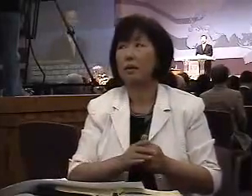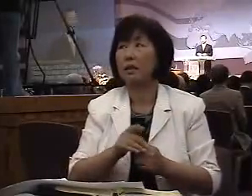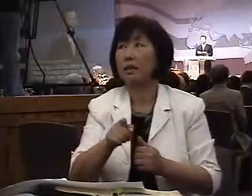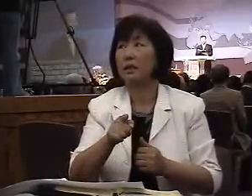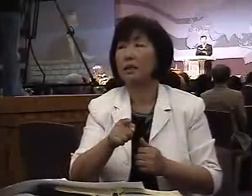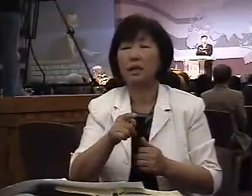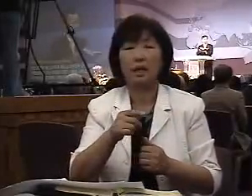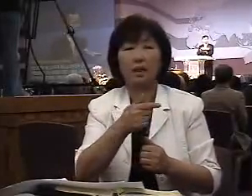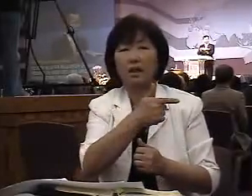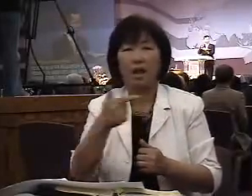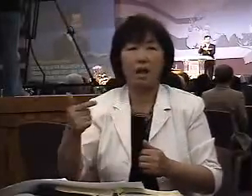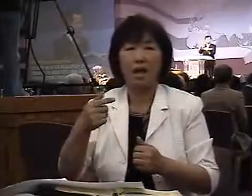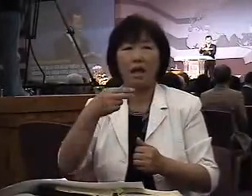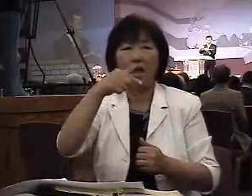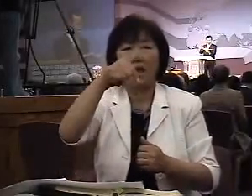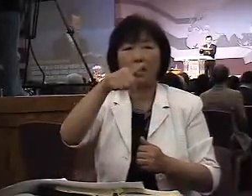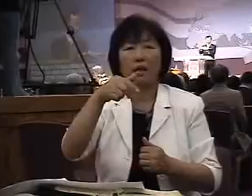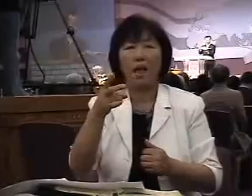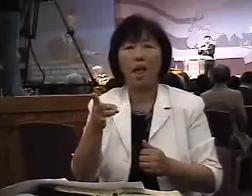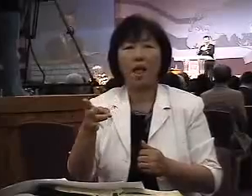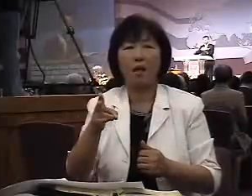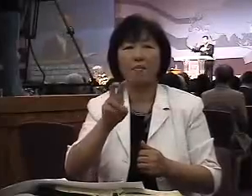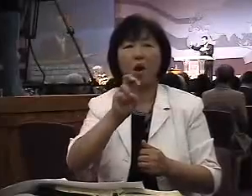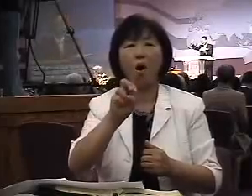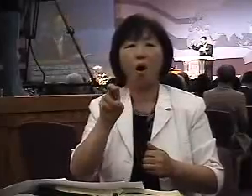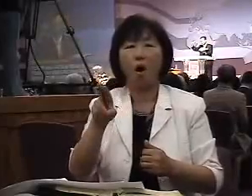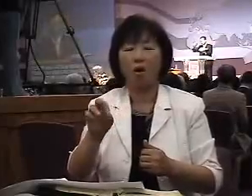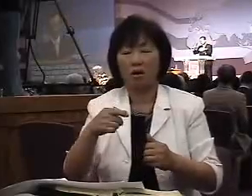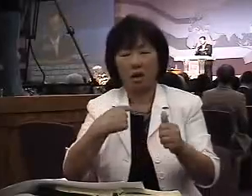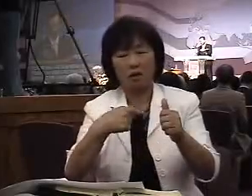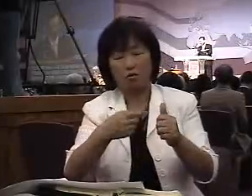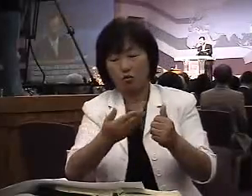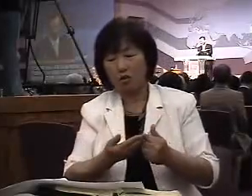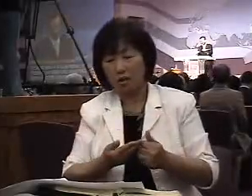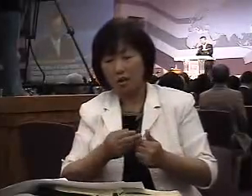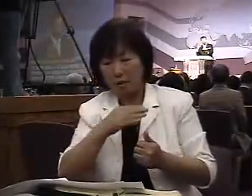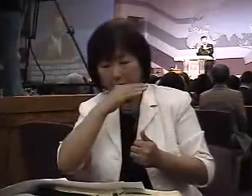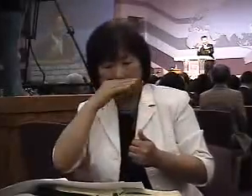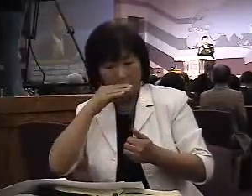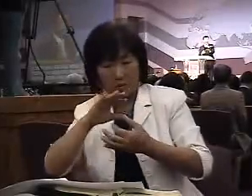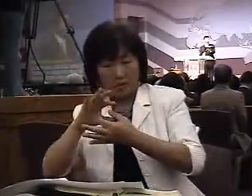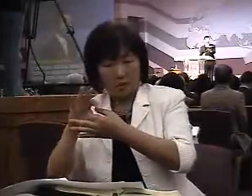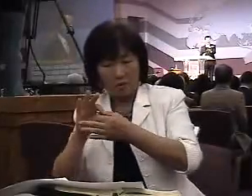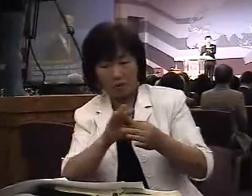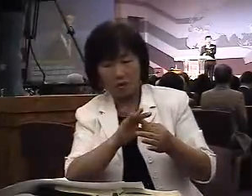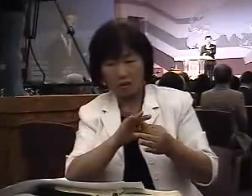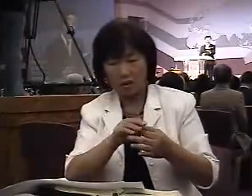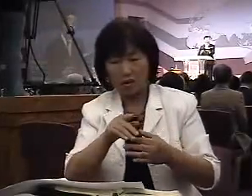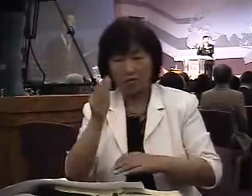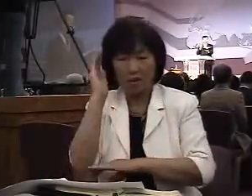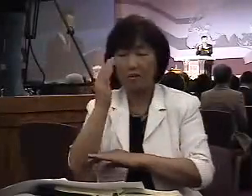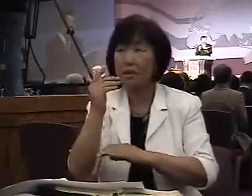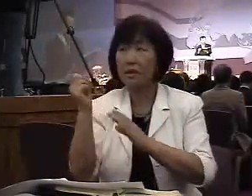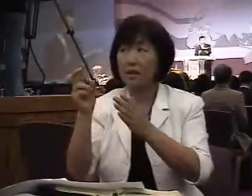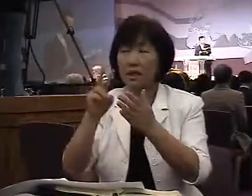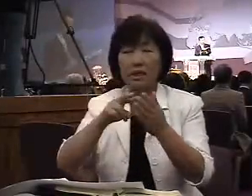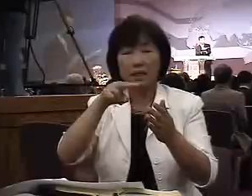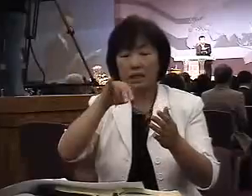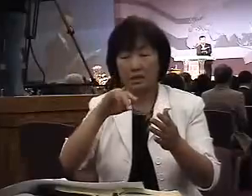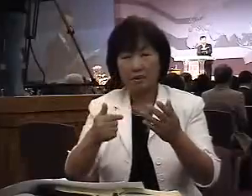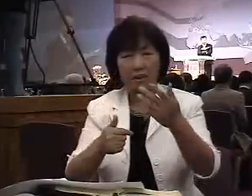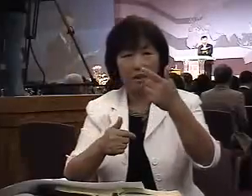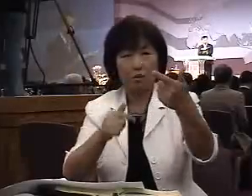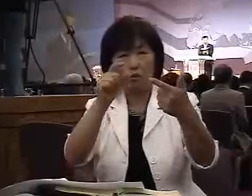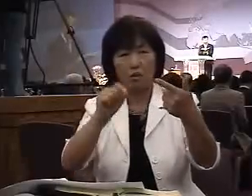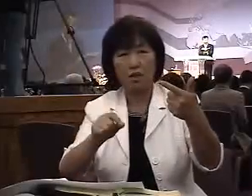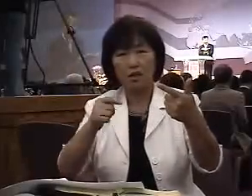이 대계명을 가르쳐 주시면서 거기 바로 연결되어 있는 말씀을 제가 읽겠습니다. 신명기